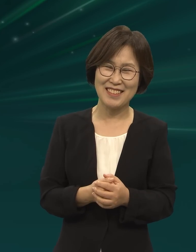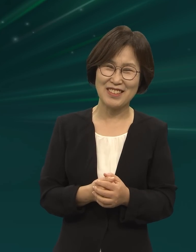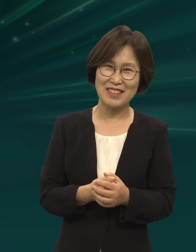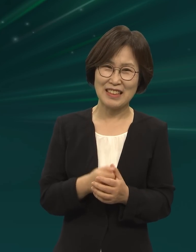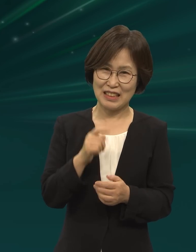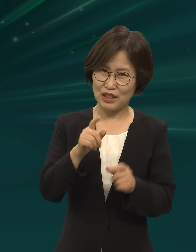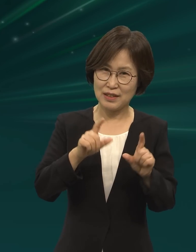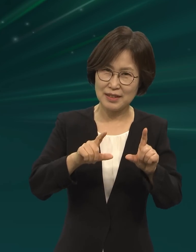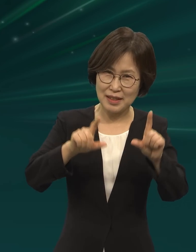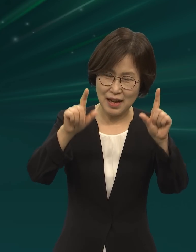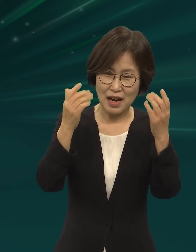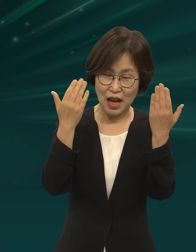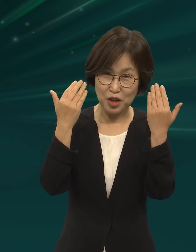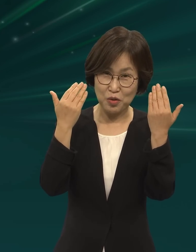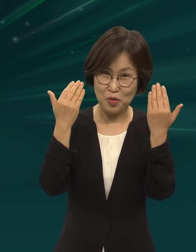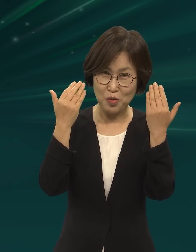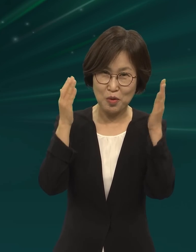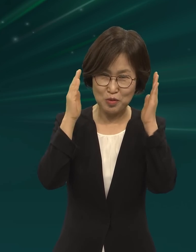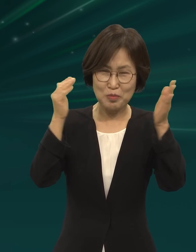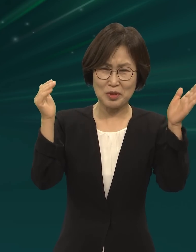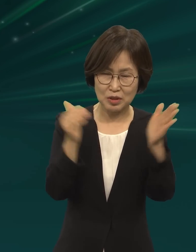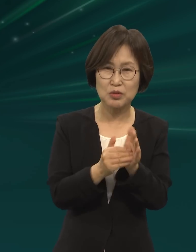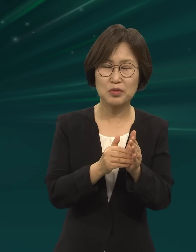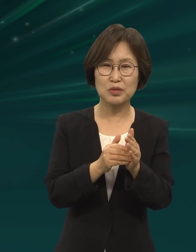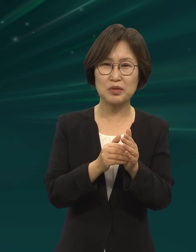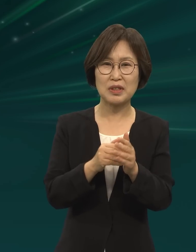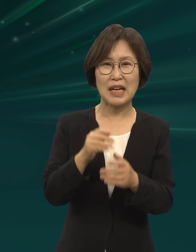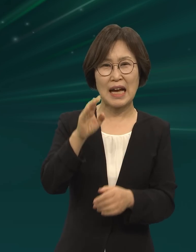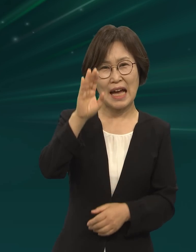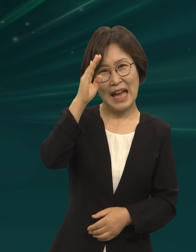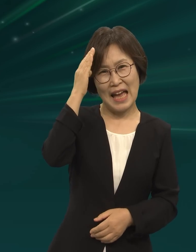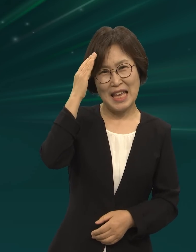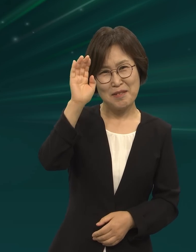그날 제가 학교 마치고 버스 타고 이마트에 갔습니다.